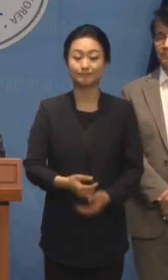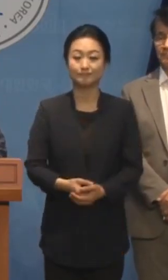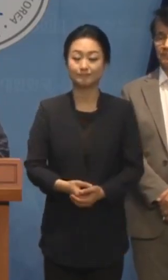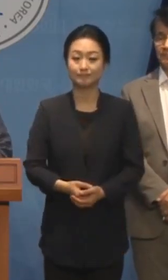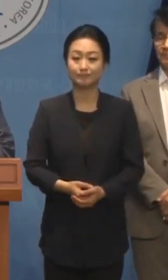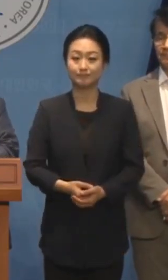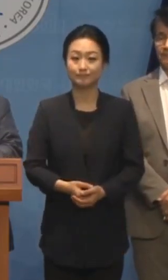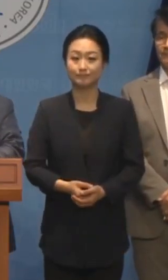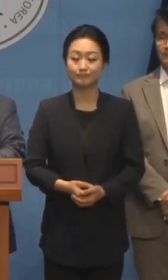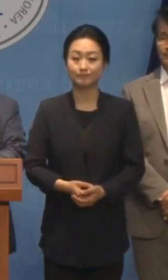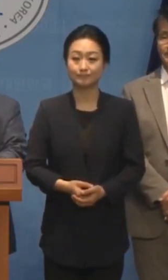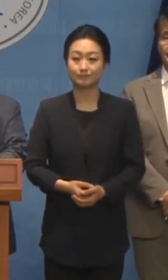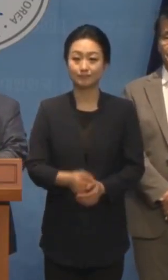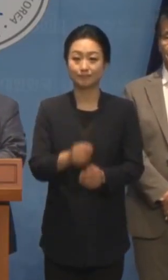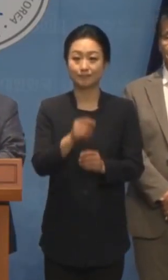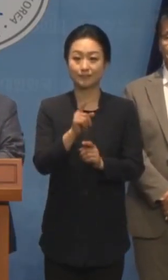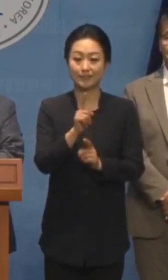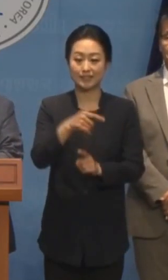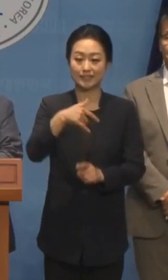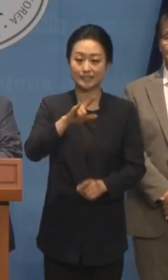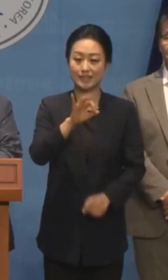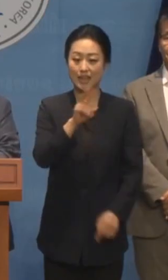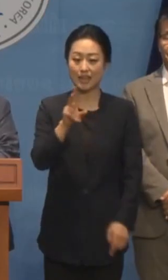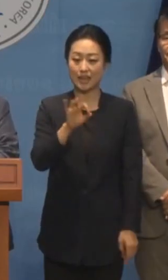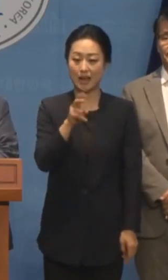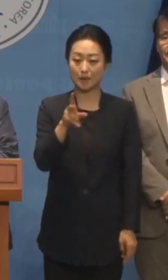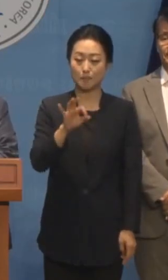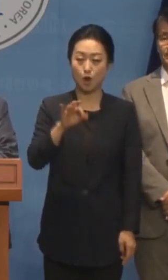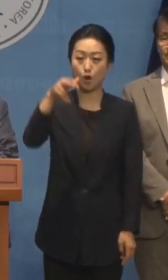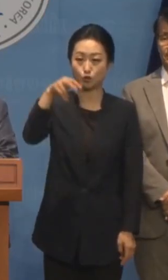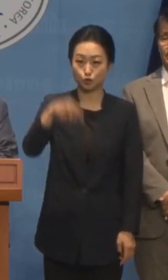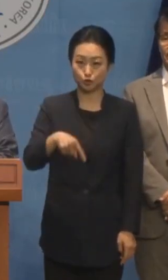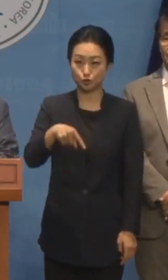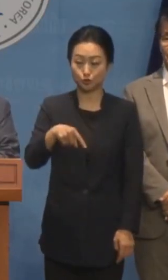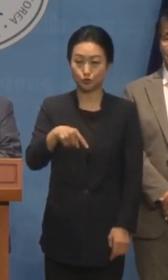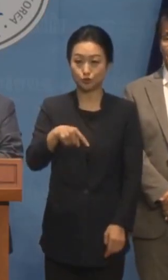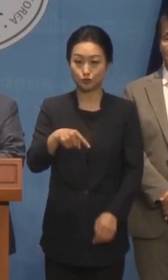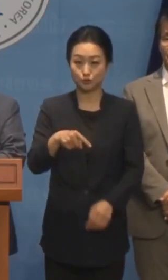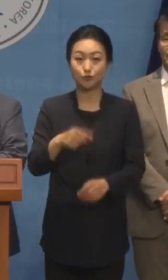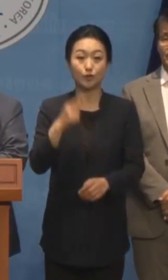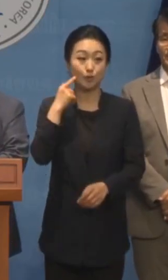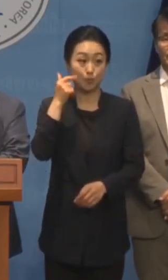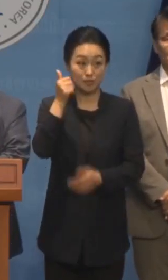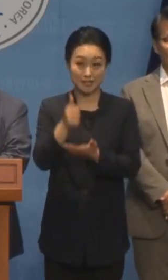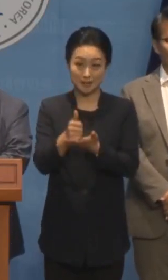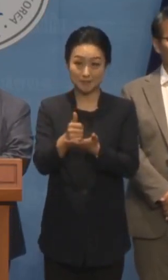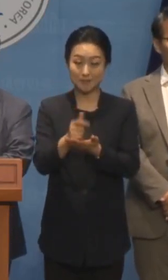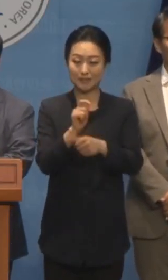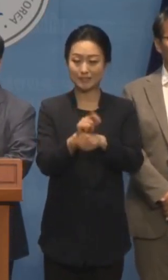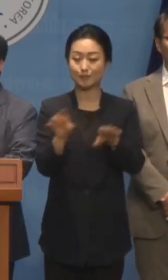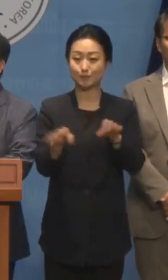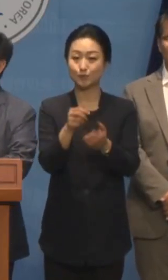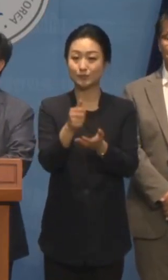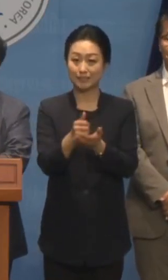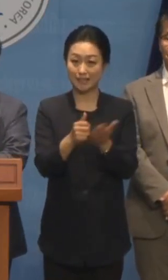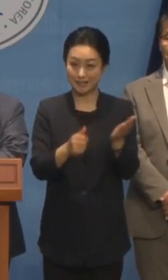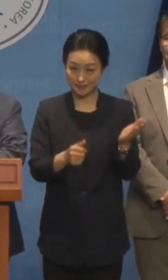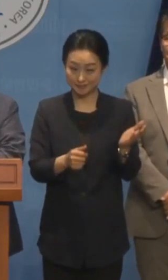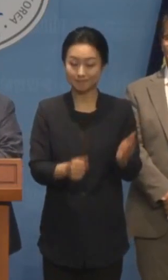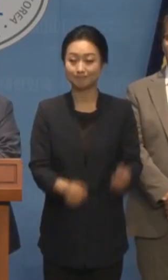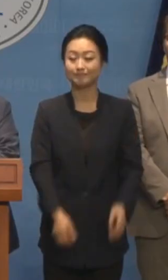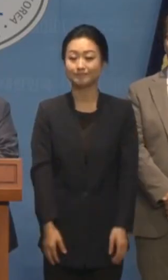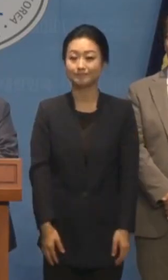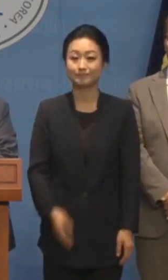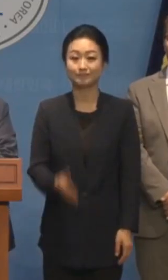오셨습니다. 맨 왼쪽 이채양명주심연대 박승복 목사님 사무처장 맡고 계시죠? 박승복 목사 맞습니다.